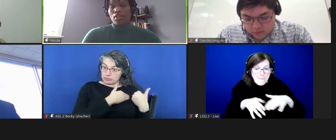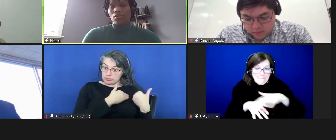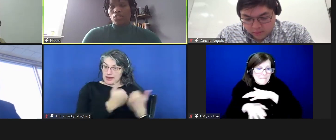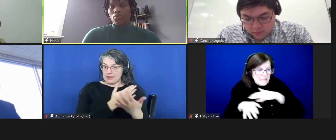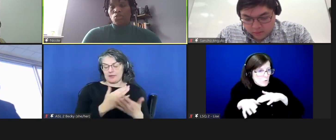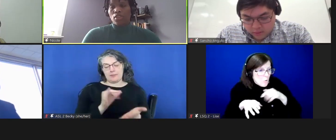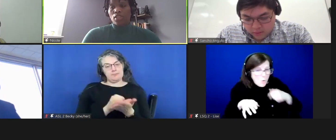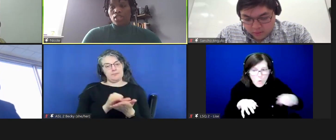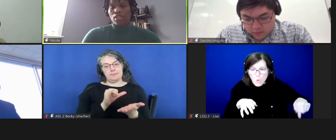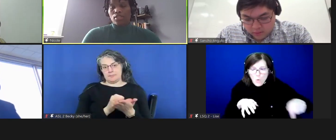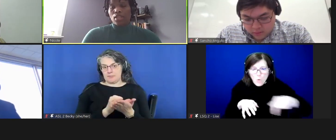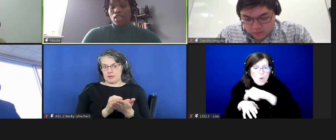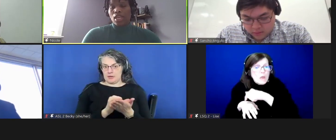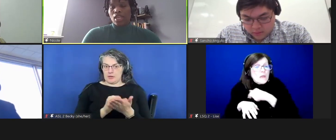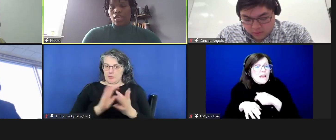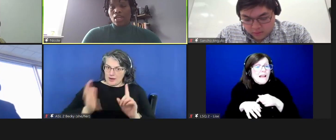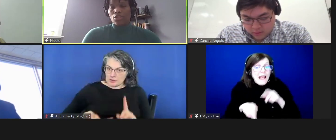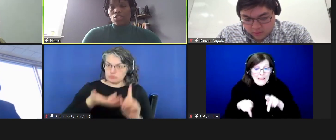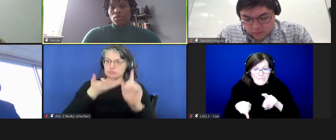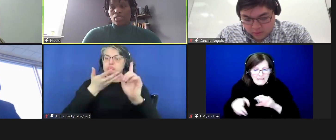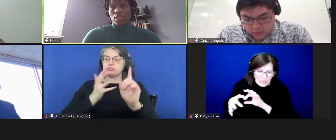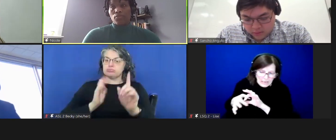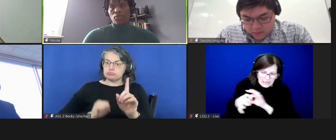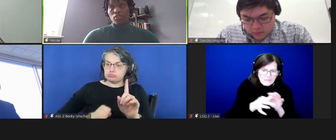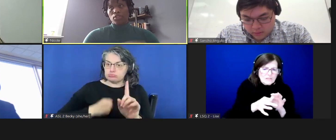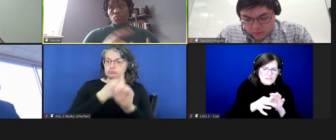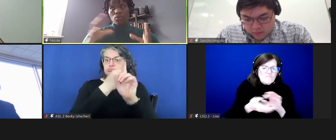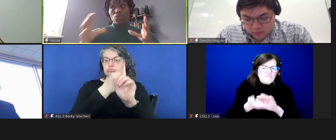ces personnes qui sont associées